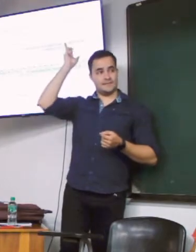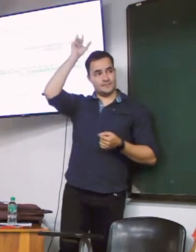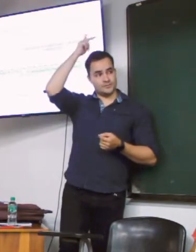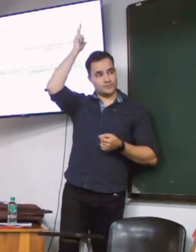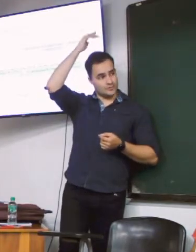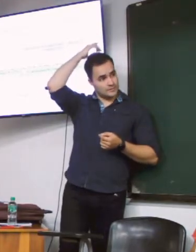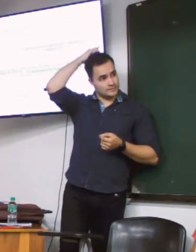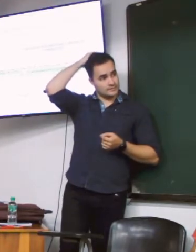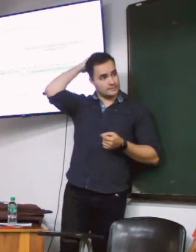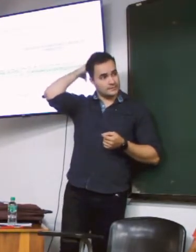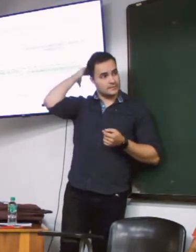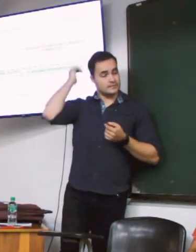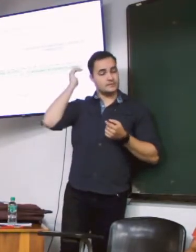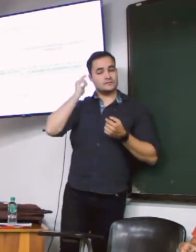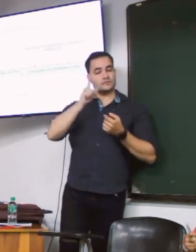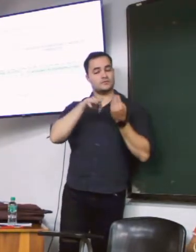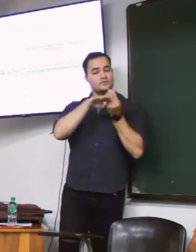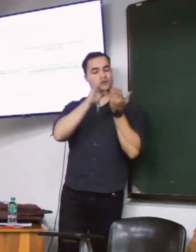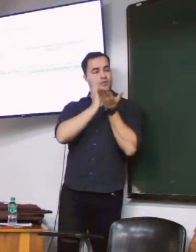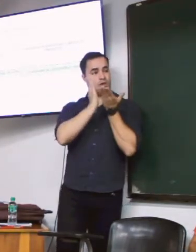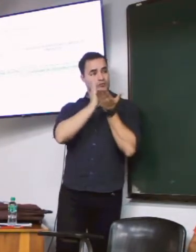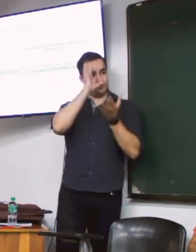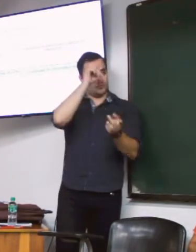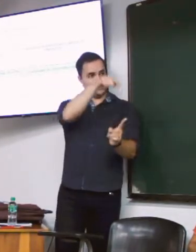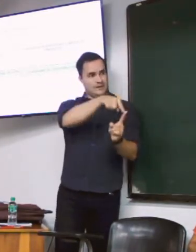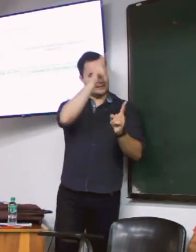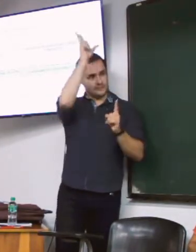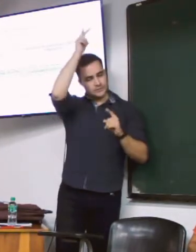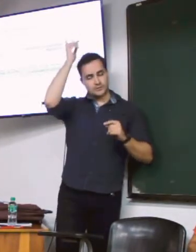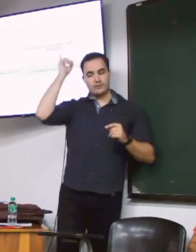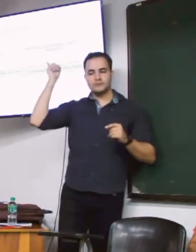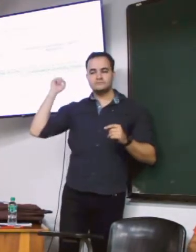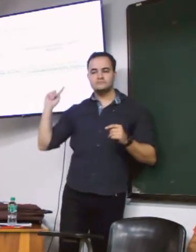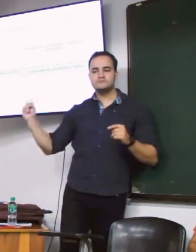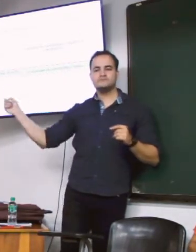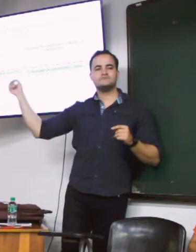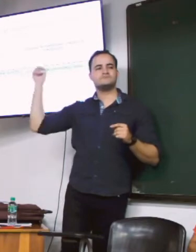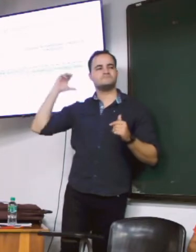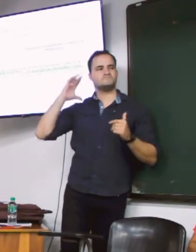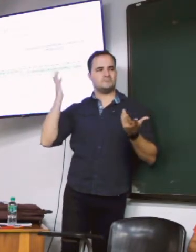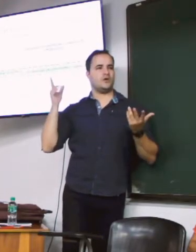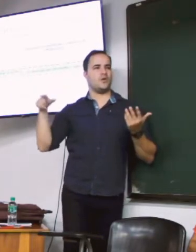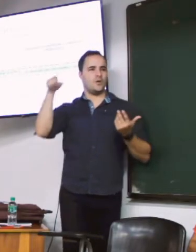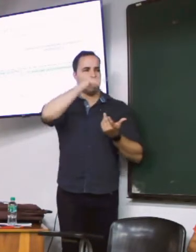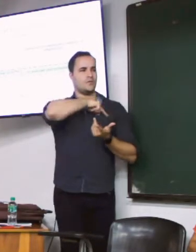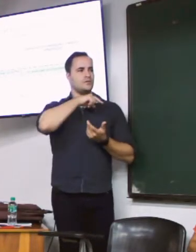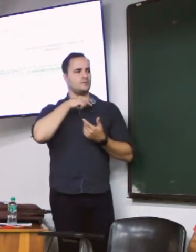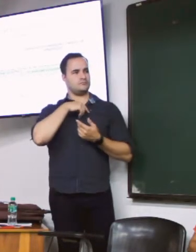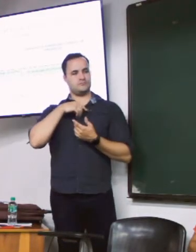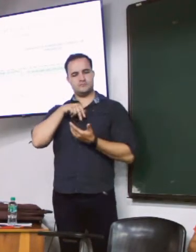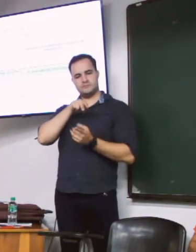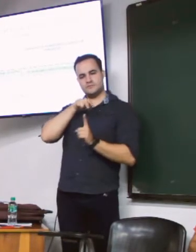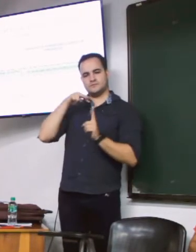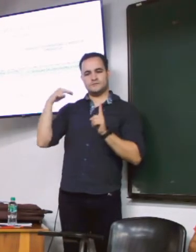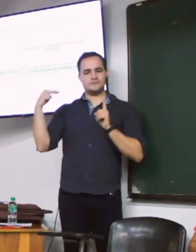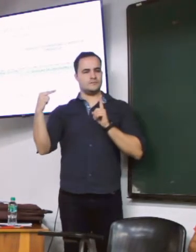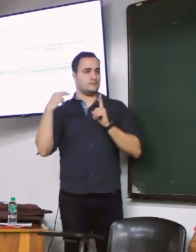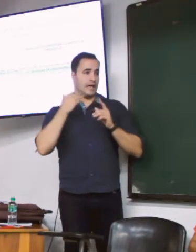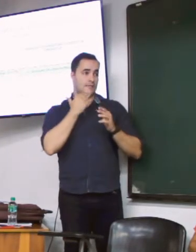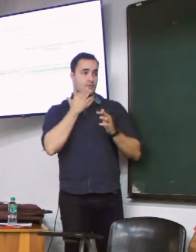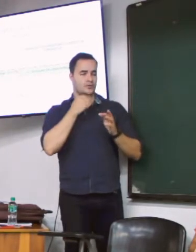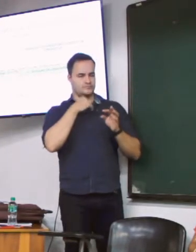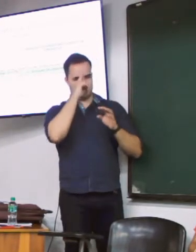dimensiones de la equidad educativa. Si pensamos desde qué lugar estamos leyendo la permanencia, por ejemplo,